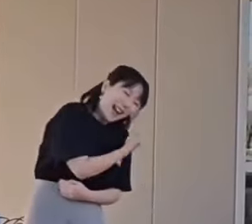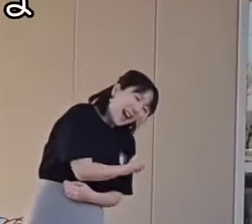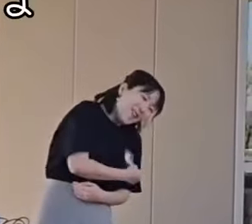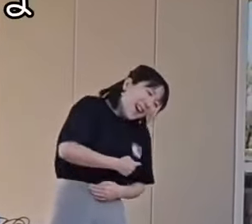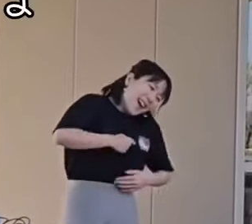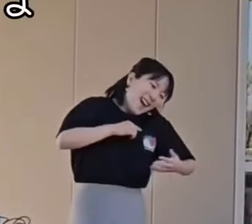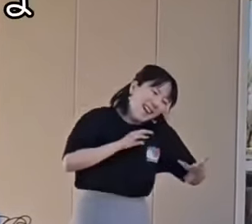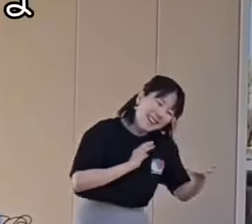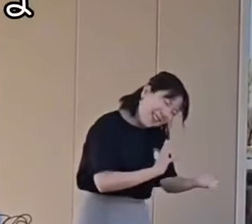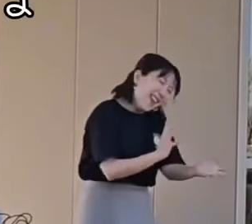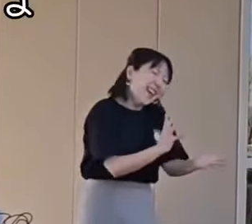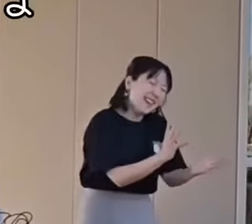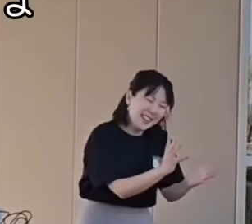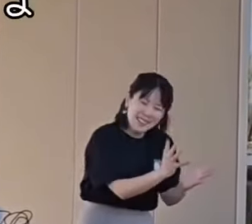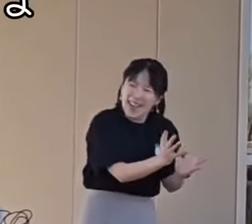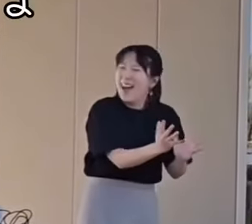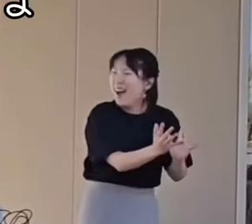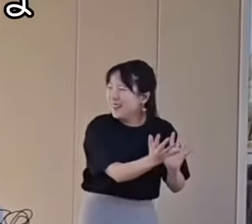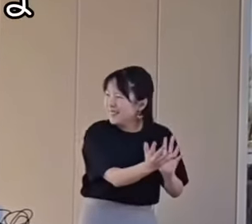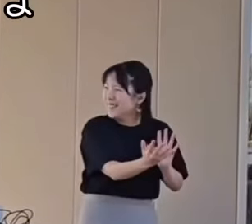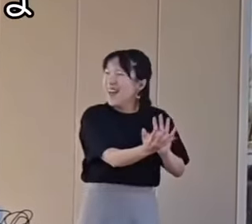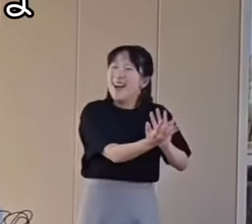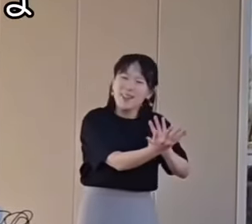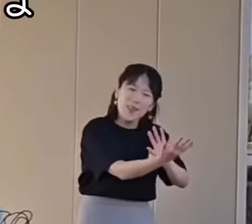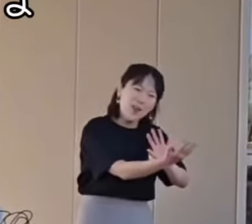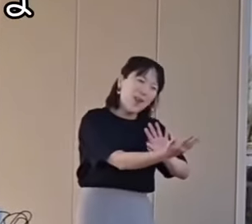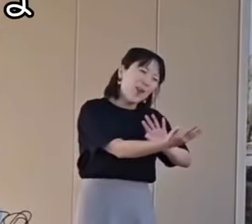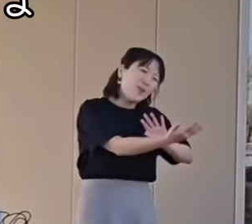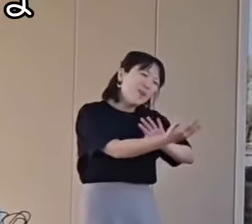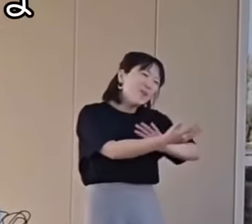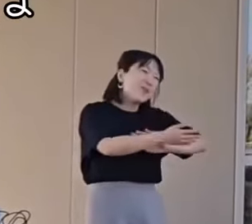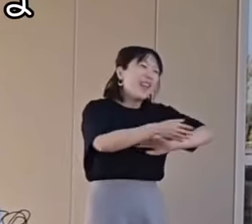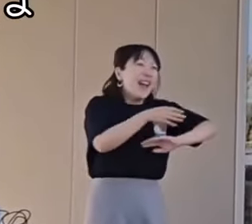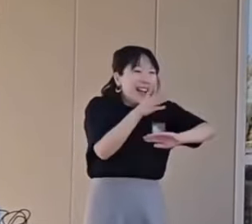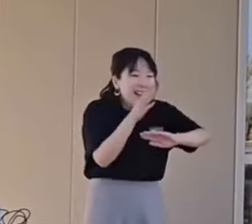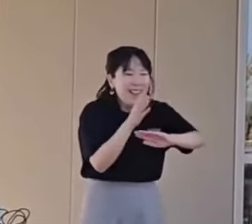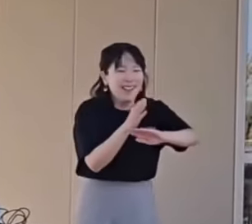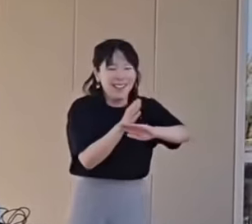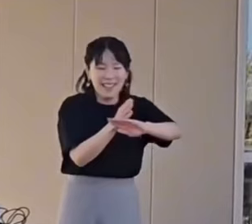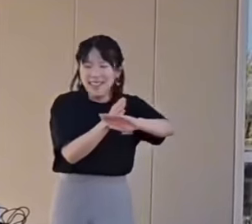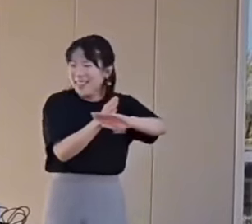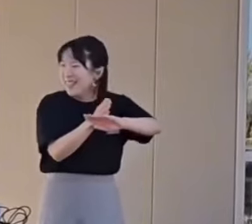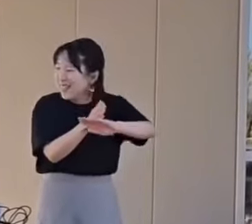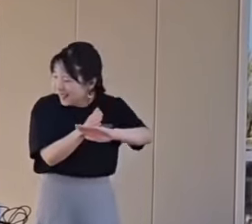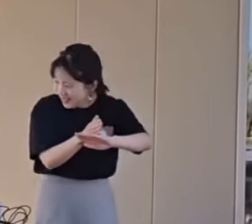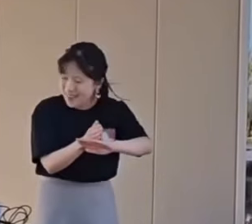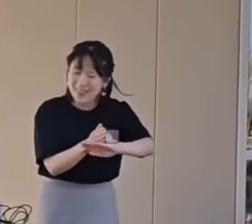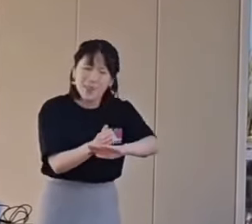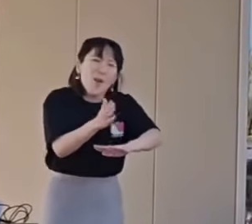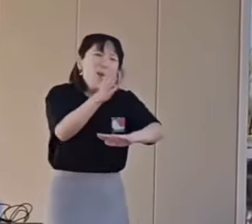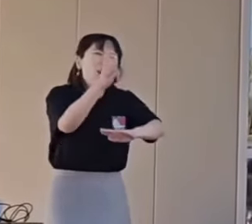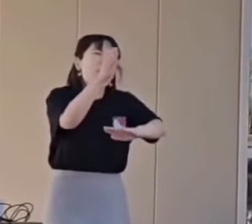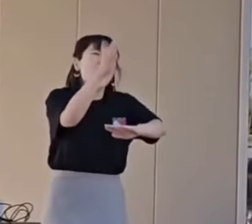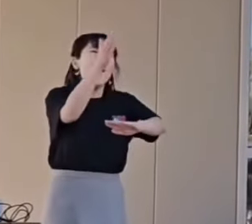変わってきたんだよ。ありが